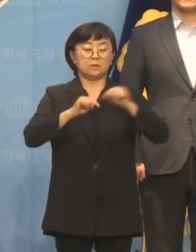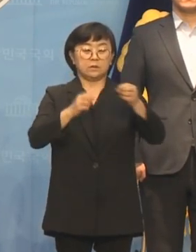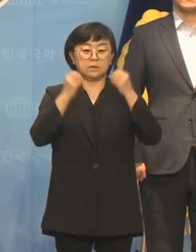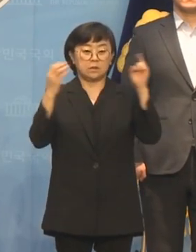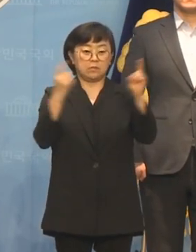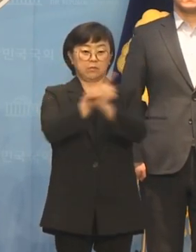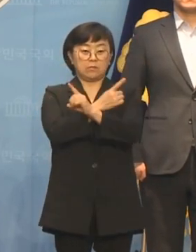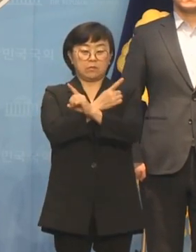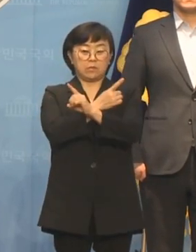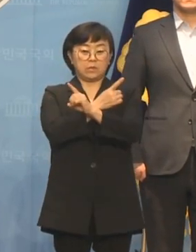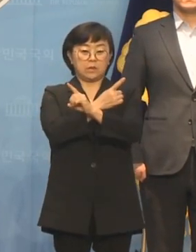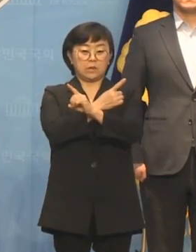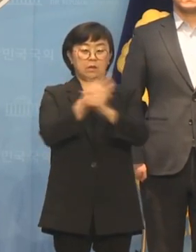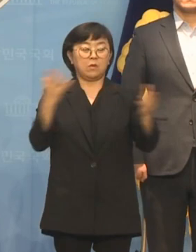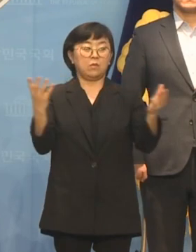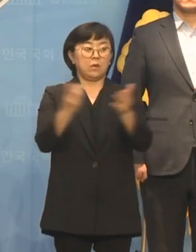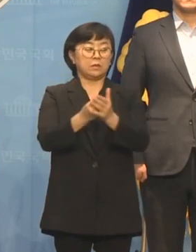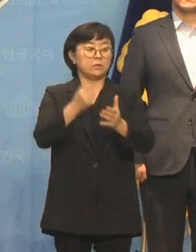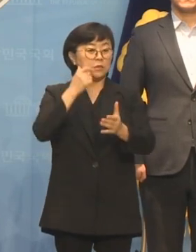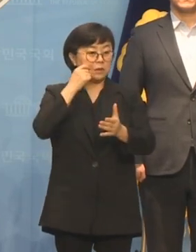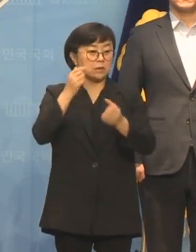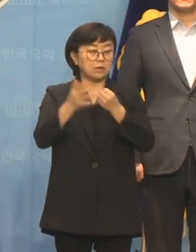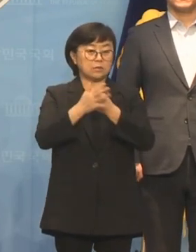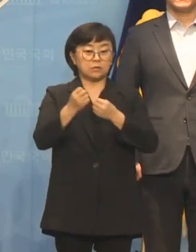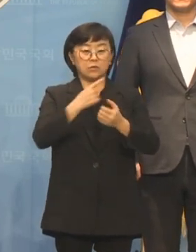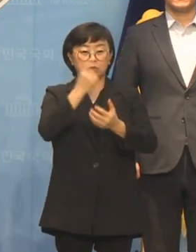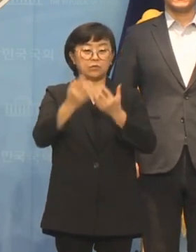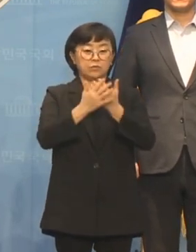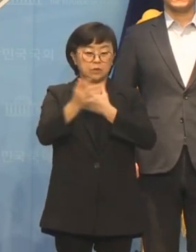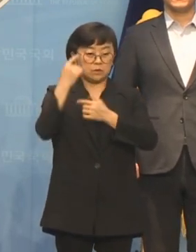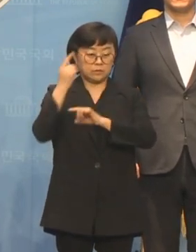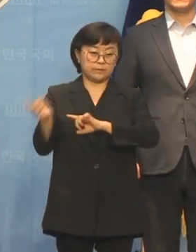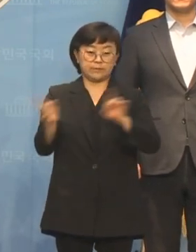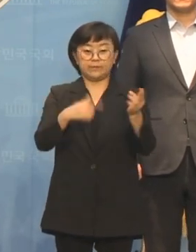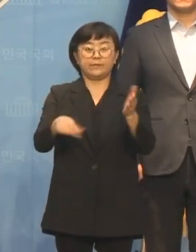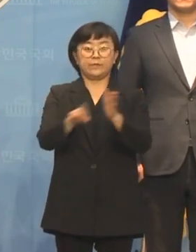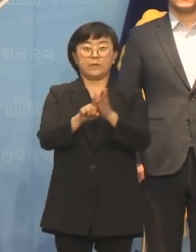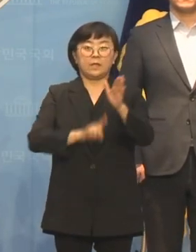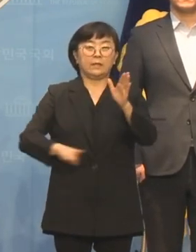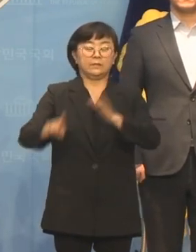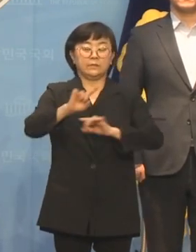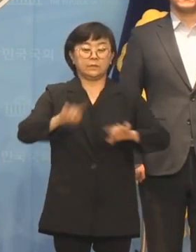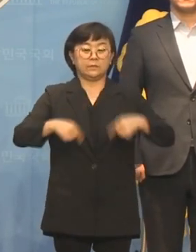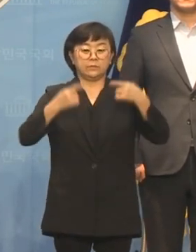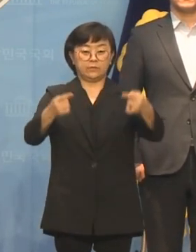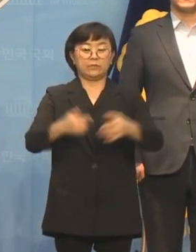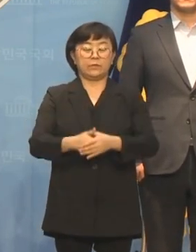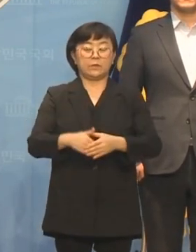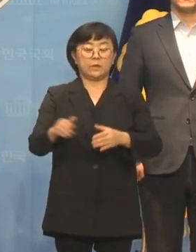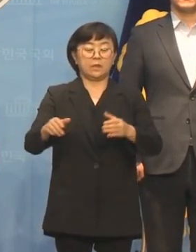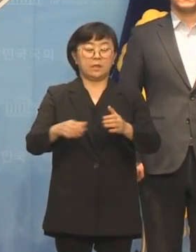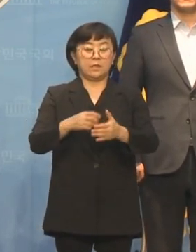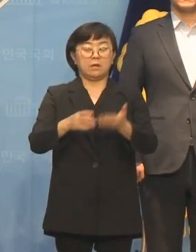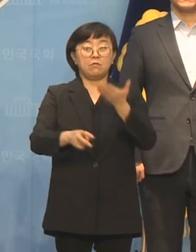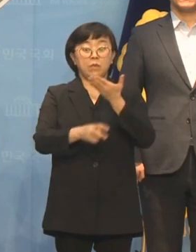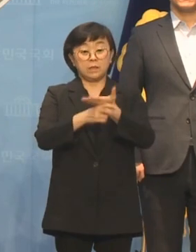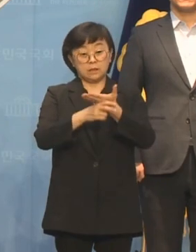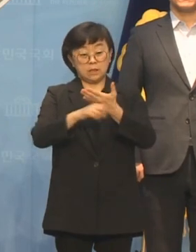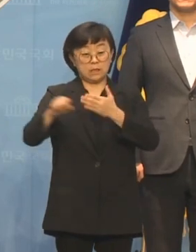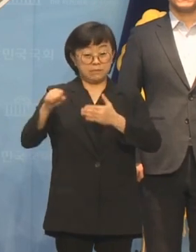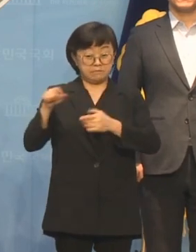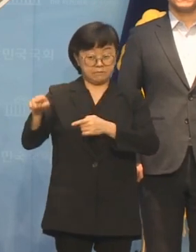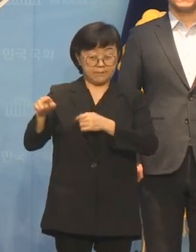정치개혁으로 미완의 촛불혁명의 정신을 되살리는 길에 나서십시오. 반칙을 일삼는 세력